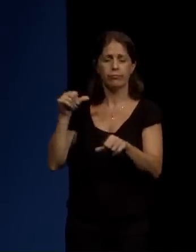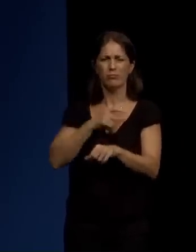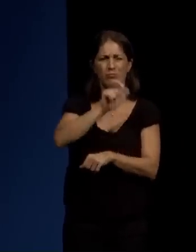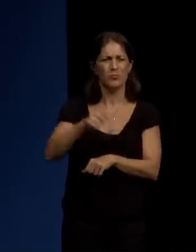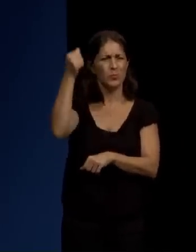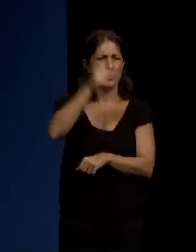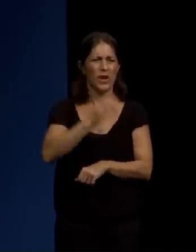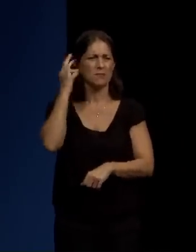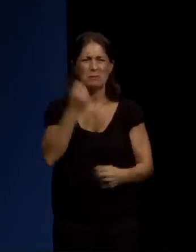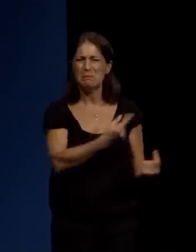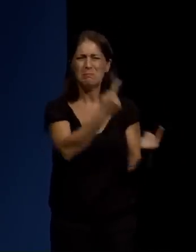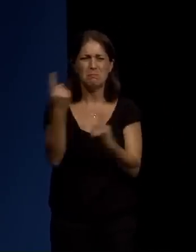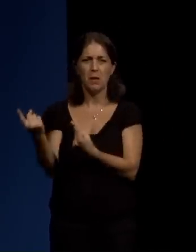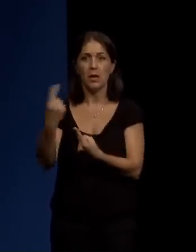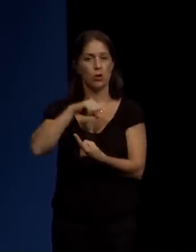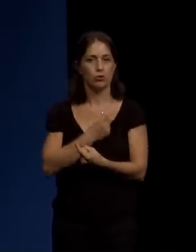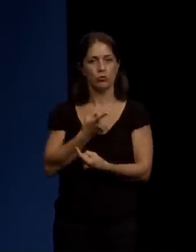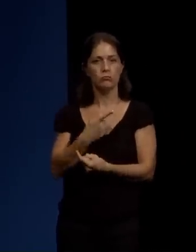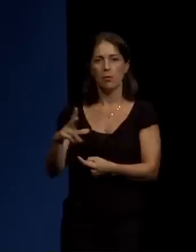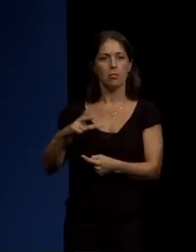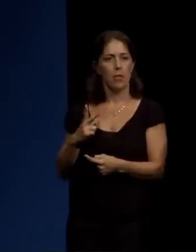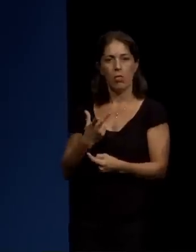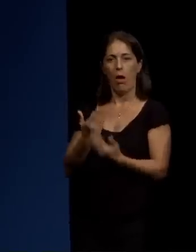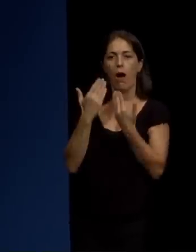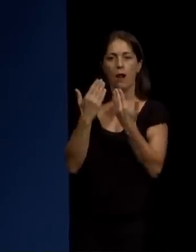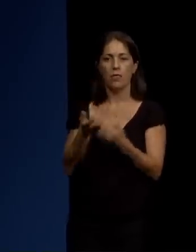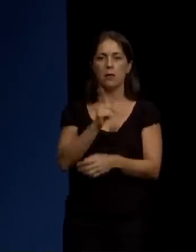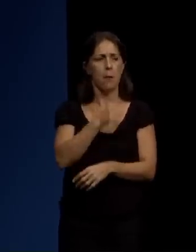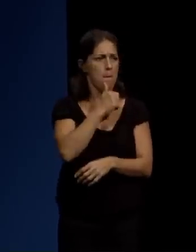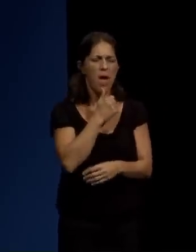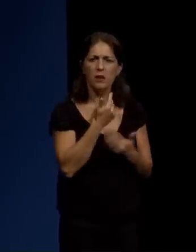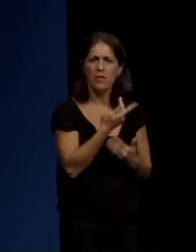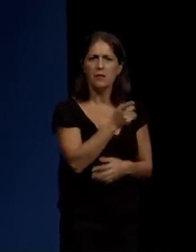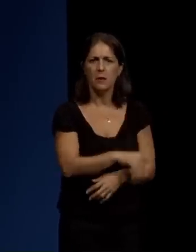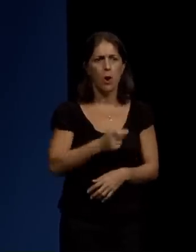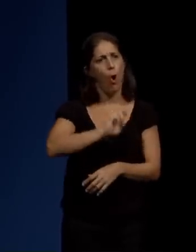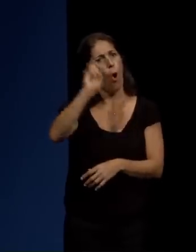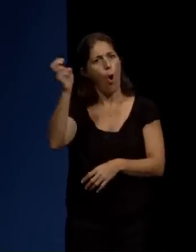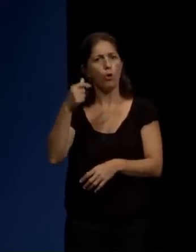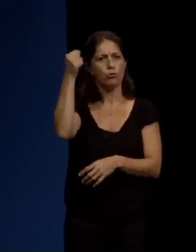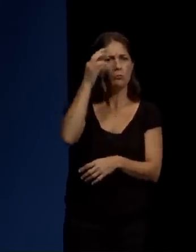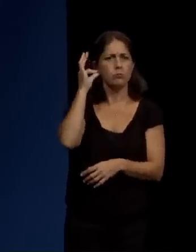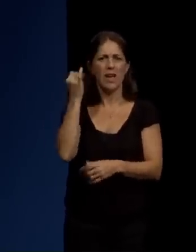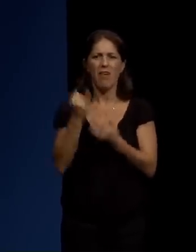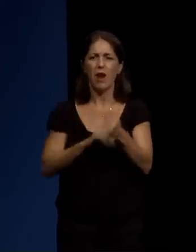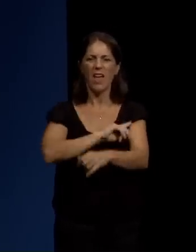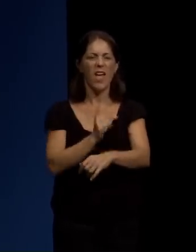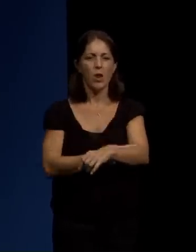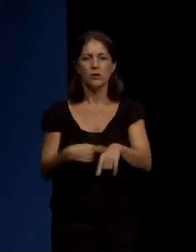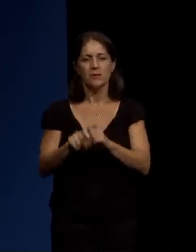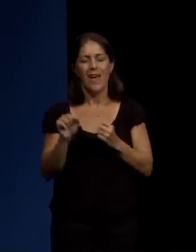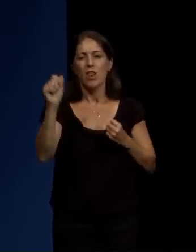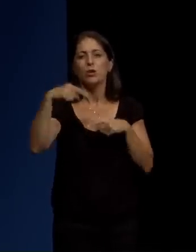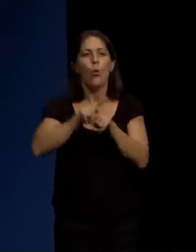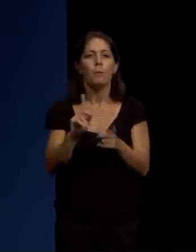homes e mulleres coas que estamos en débeda permanente, como Xosé Manuel, pero como tantos outros e outras heróes anónimos que dedicaron a